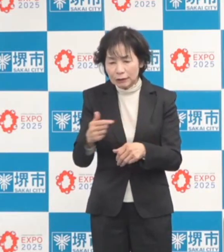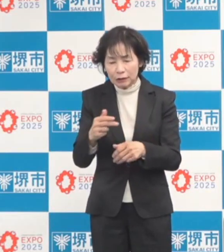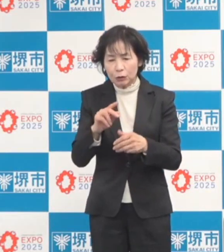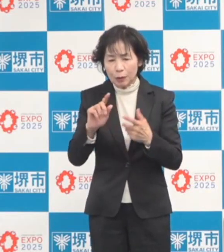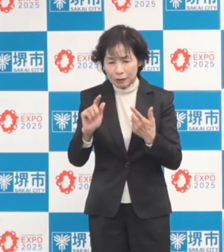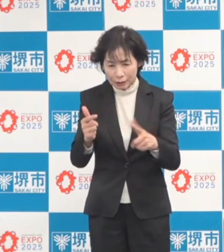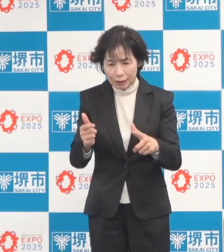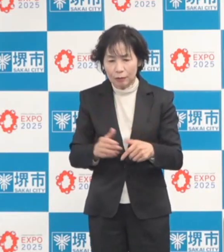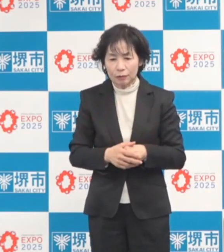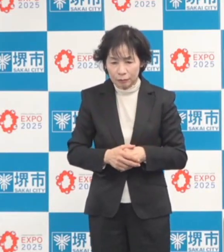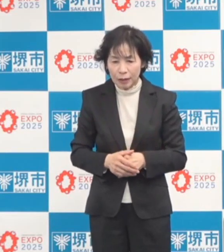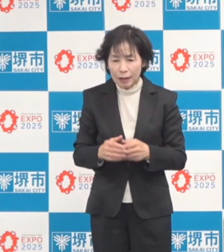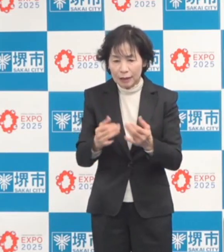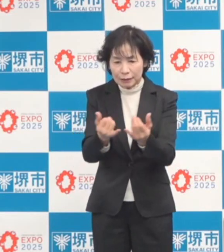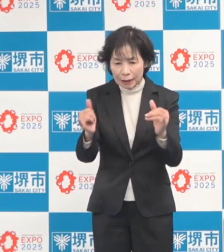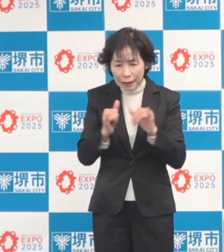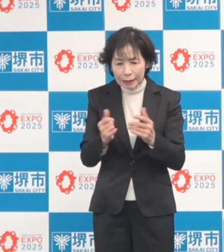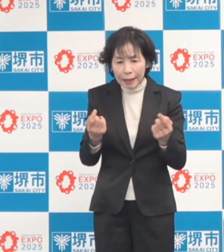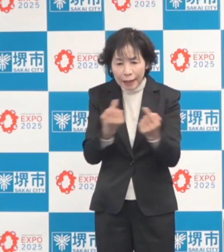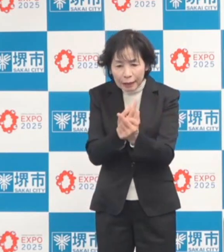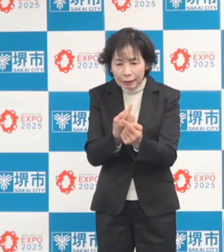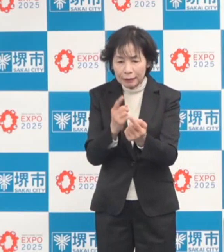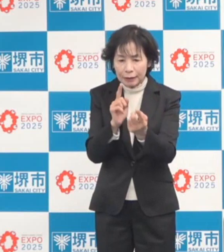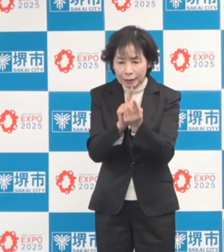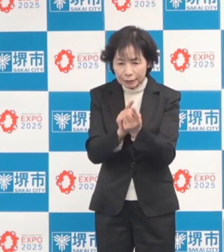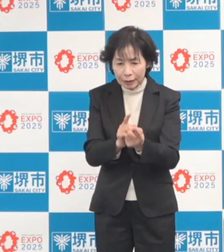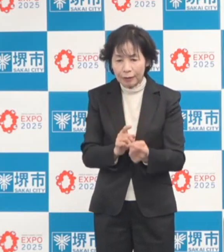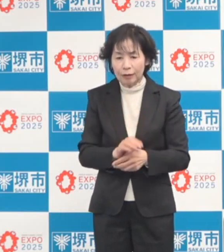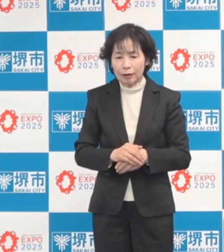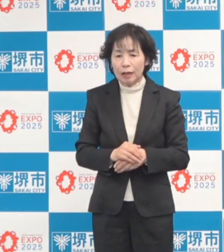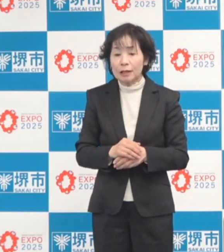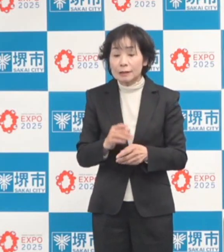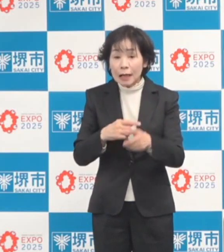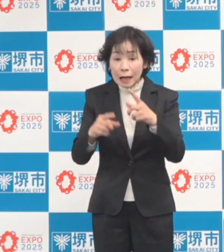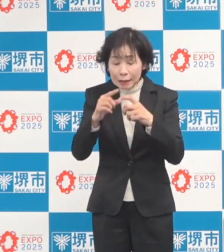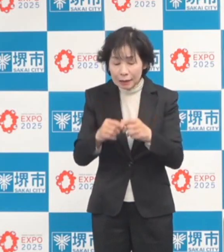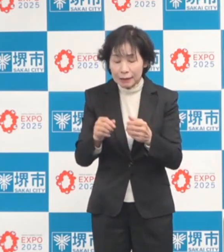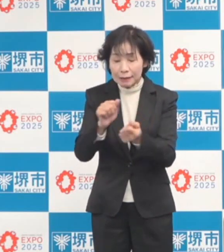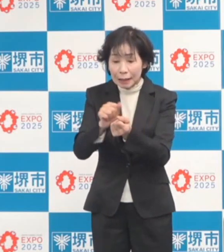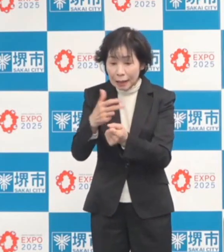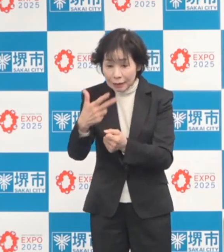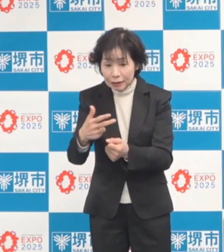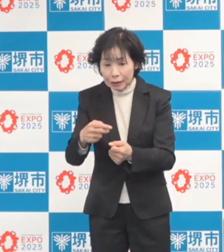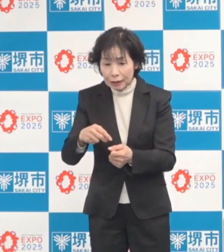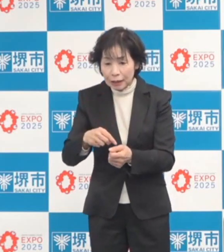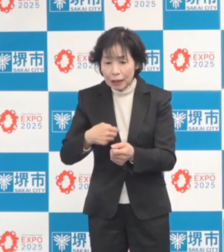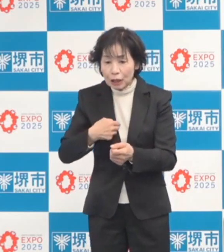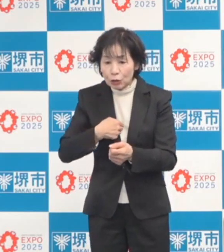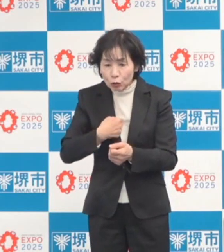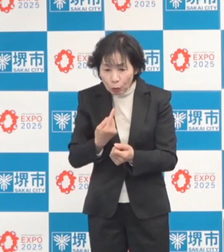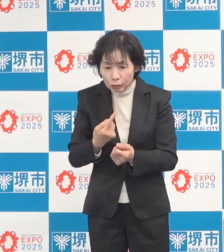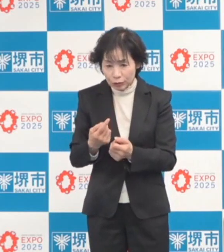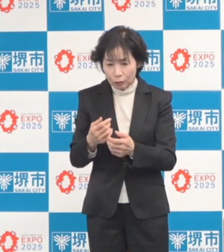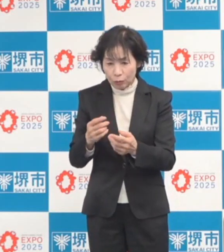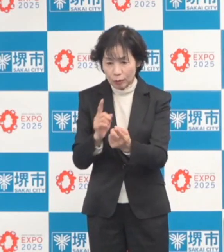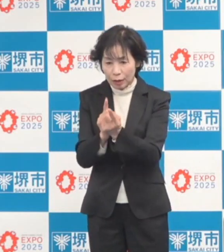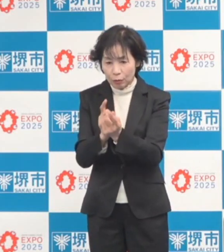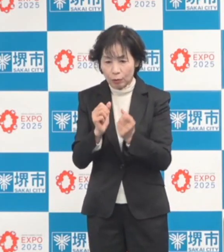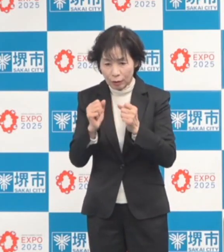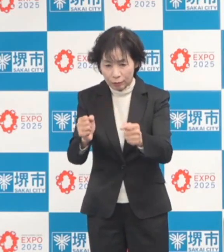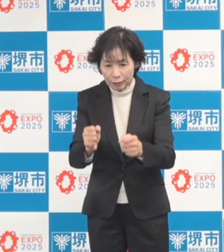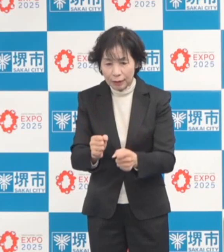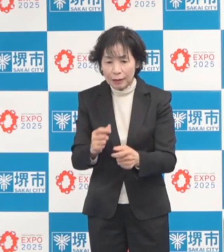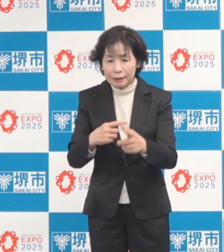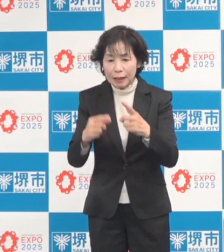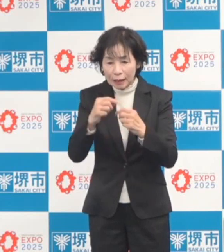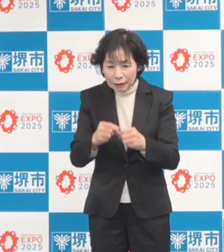変化というところも大きくありますが、これらに対応しながらさらに社会独自の施策をこれからも充実させていこうと思えばやはり社会主とし